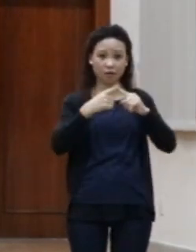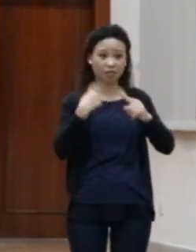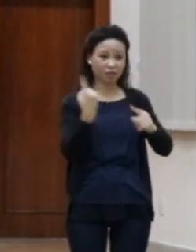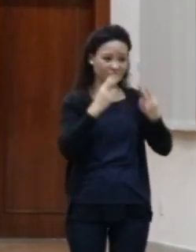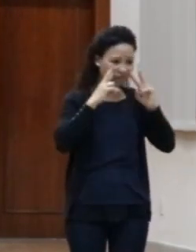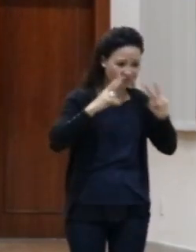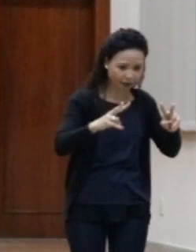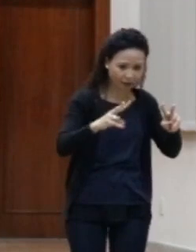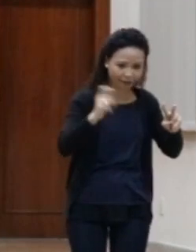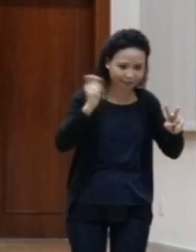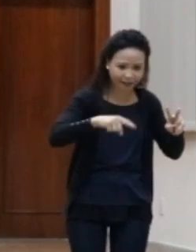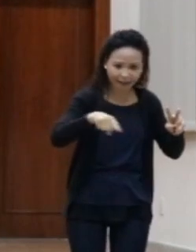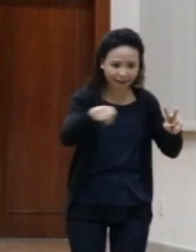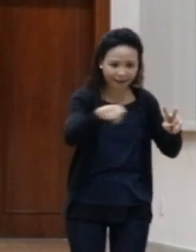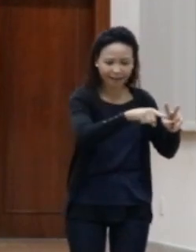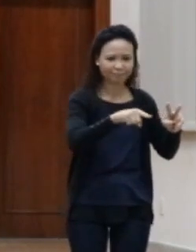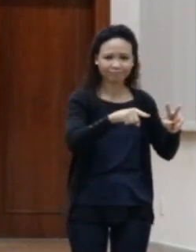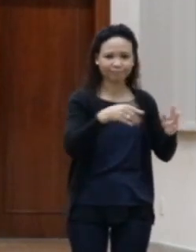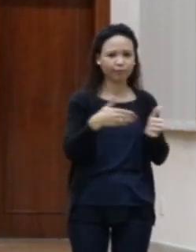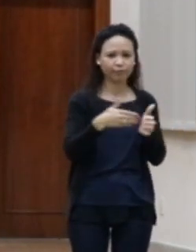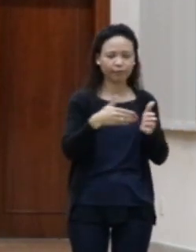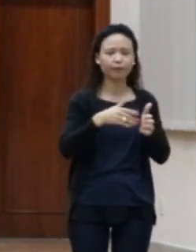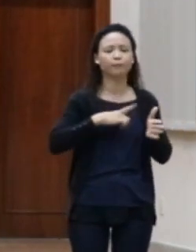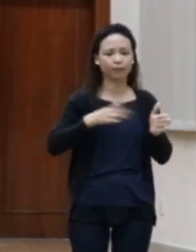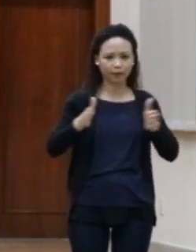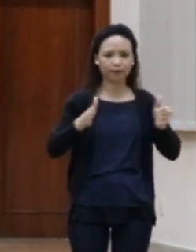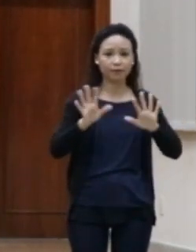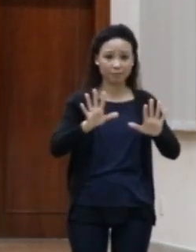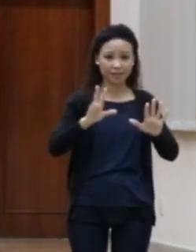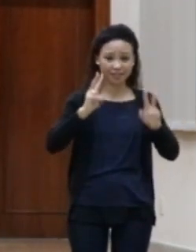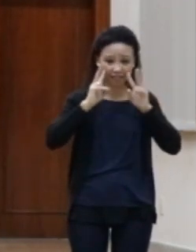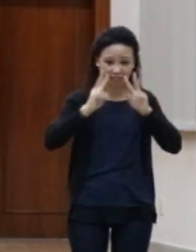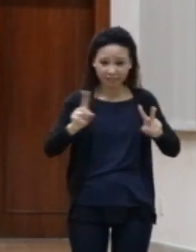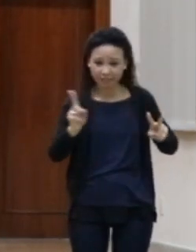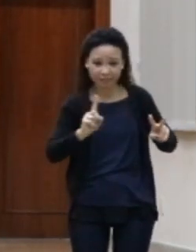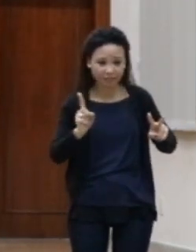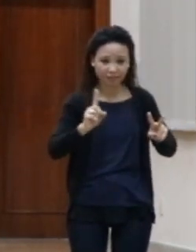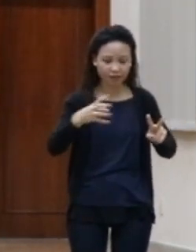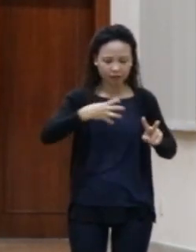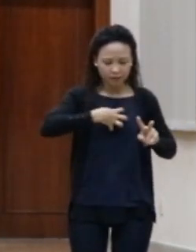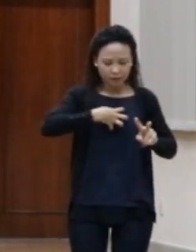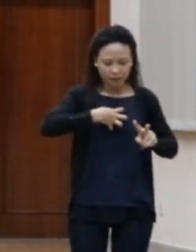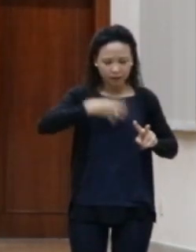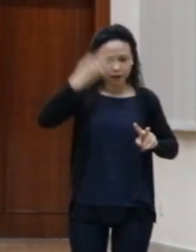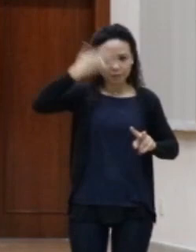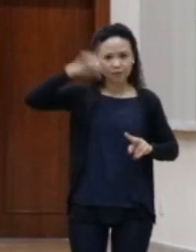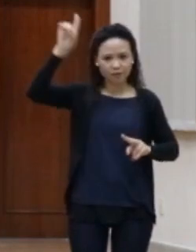é eterno. Pois bem, meu querido, que nessa noite